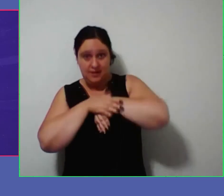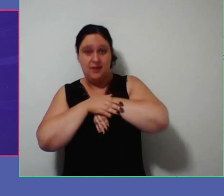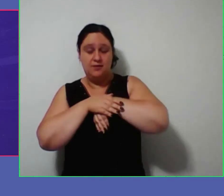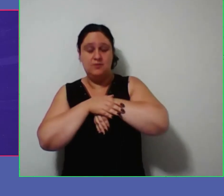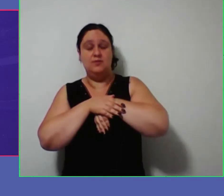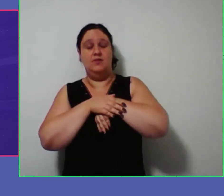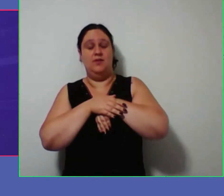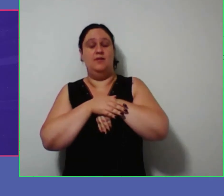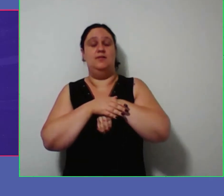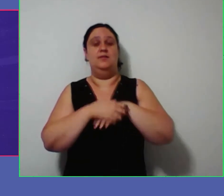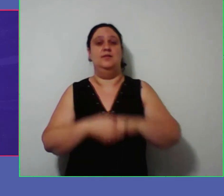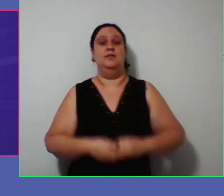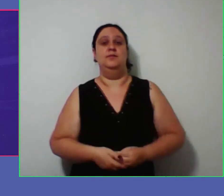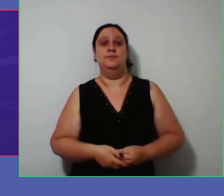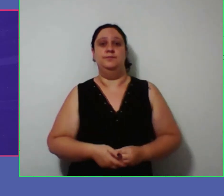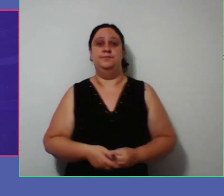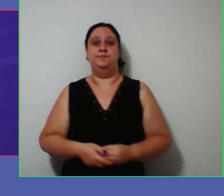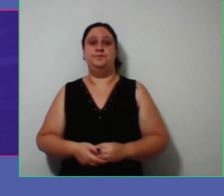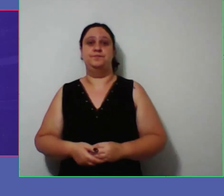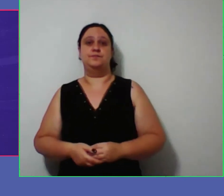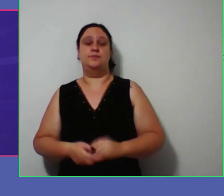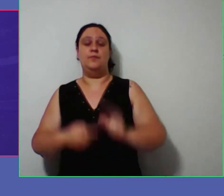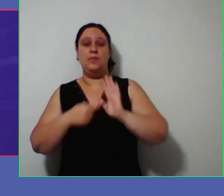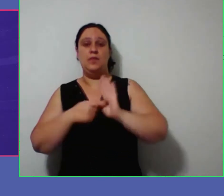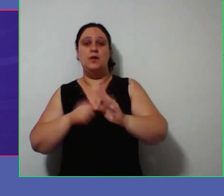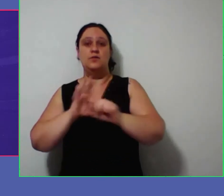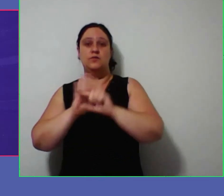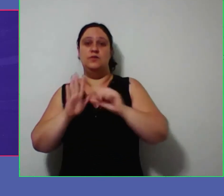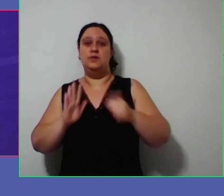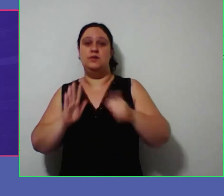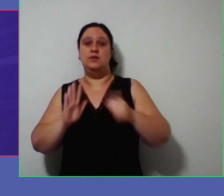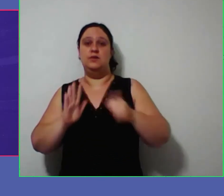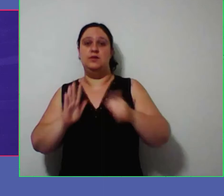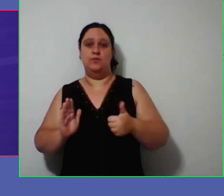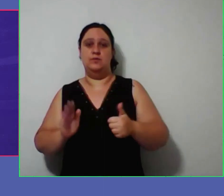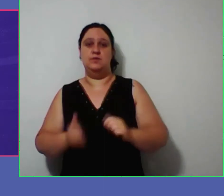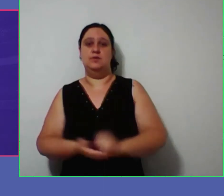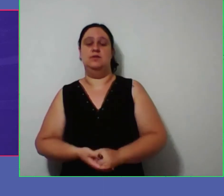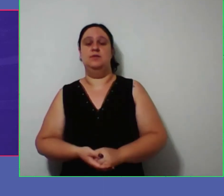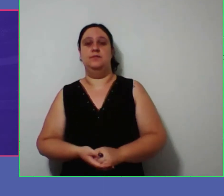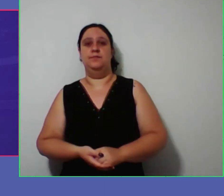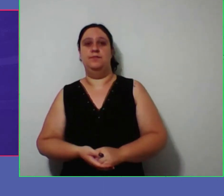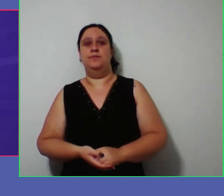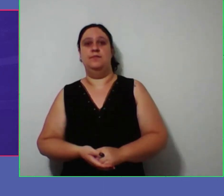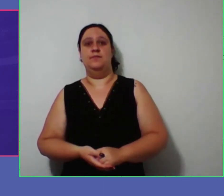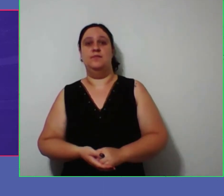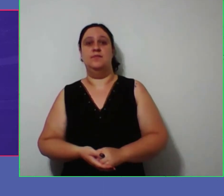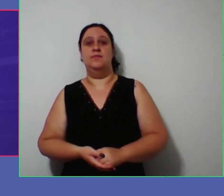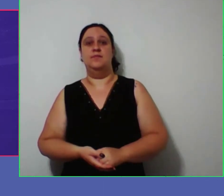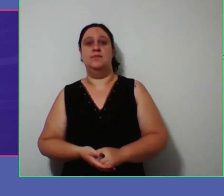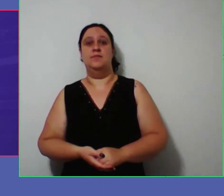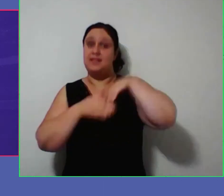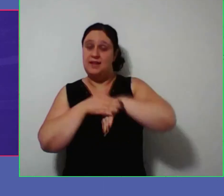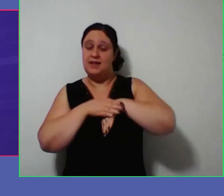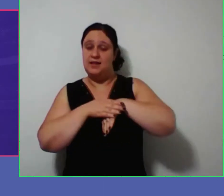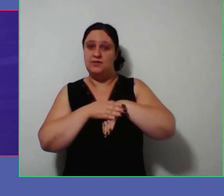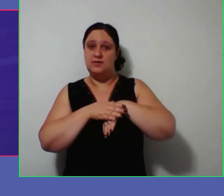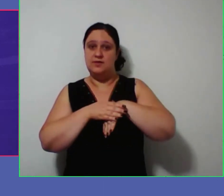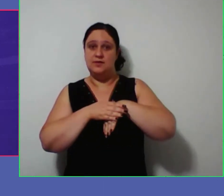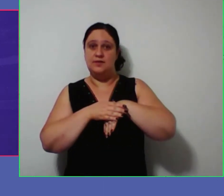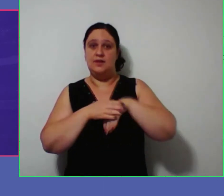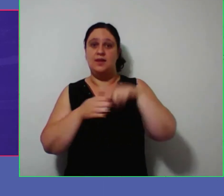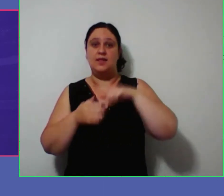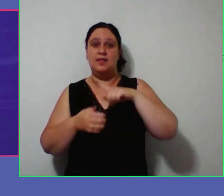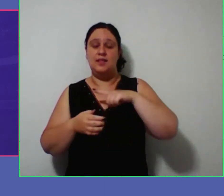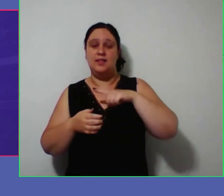Né? Versículo 11, se habita em vós o Espírito daquele que ressuscitou a Jesus dentre os mortos, esse mesmo